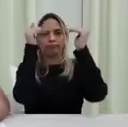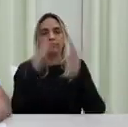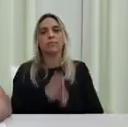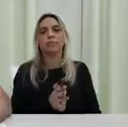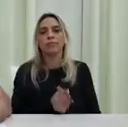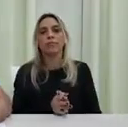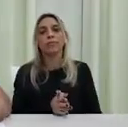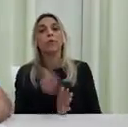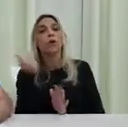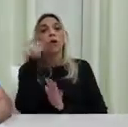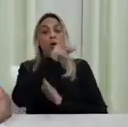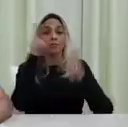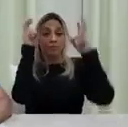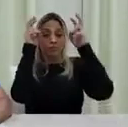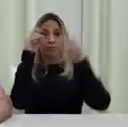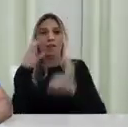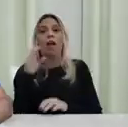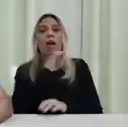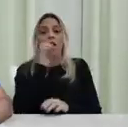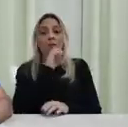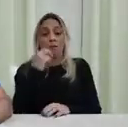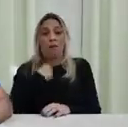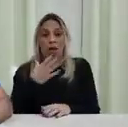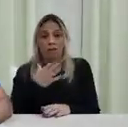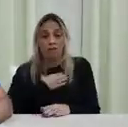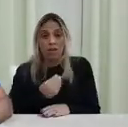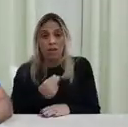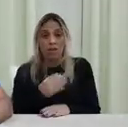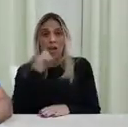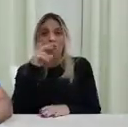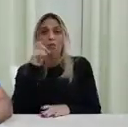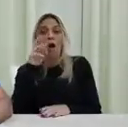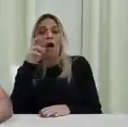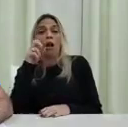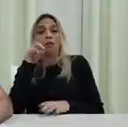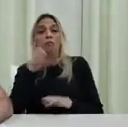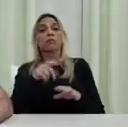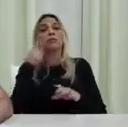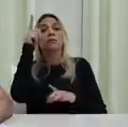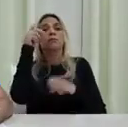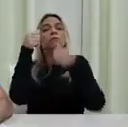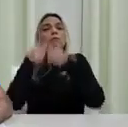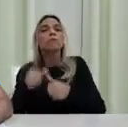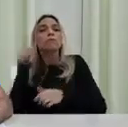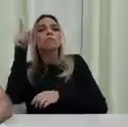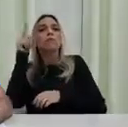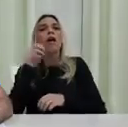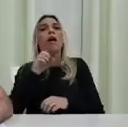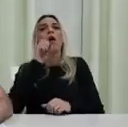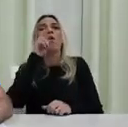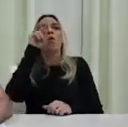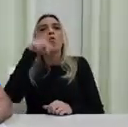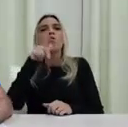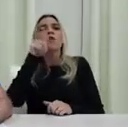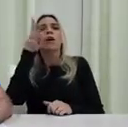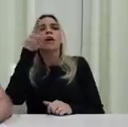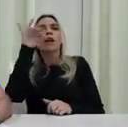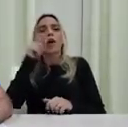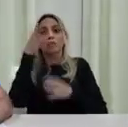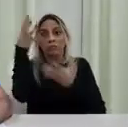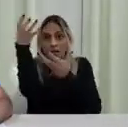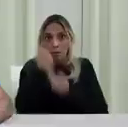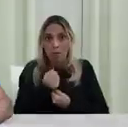Outro assunto rápido aqui. O meu filho Eduardo está na Hungria. foi recebido por Viktor Orbán, o